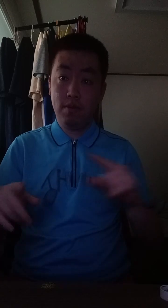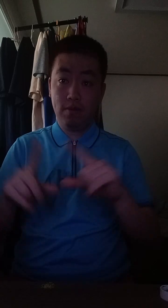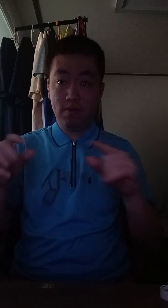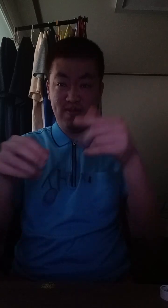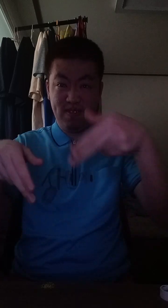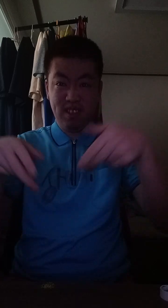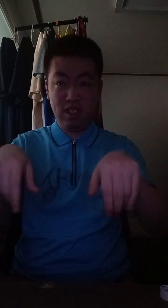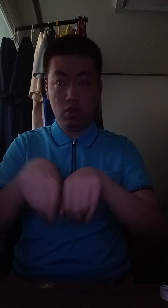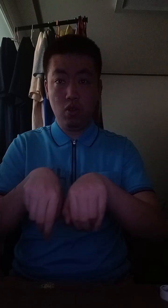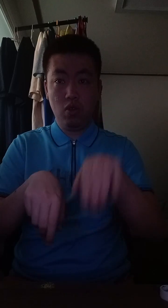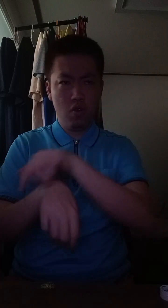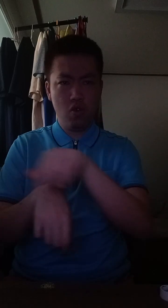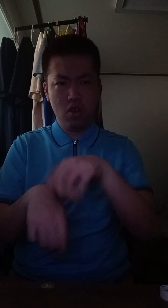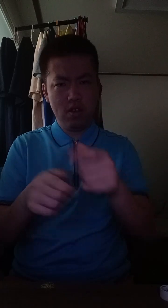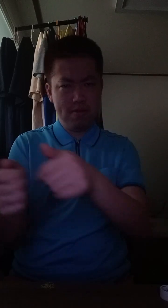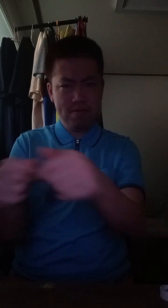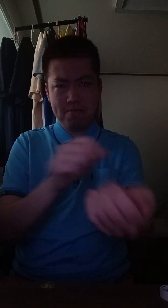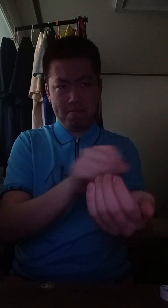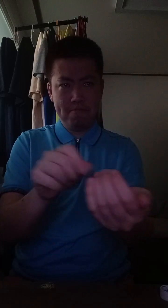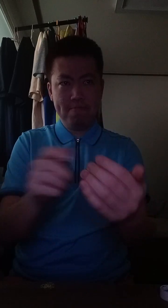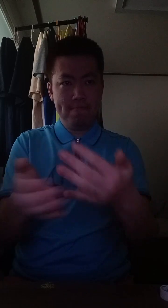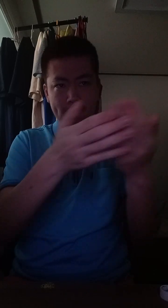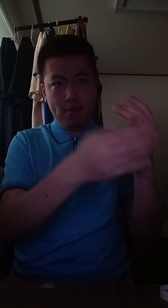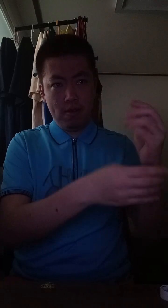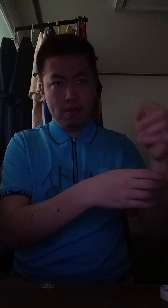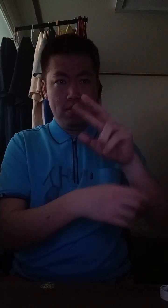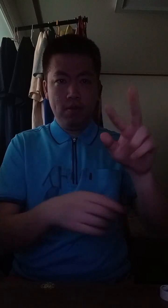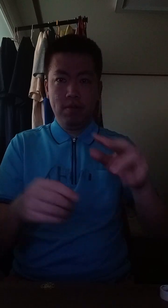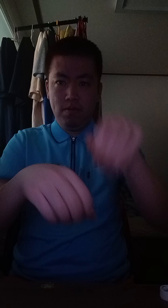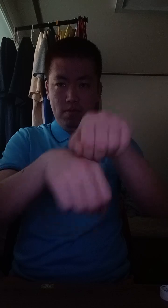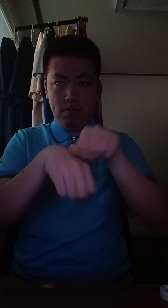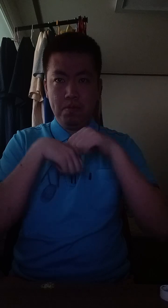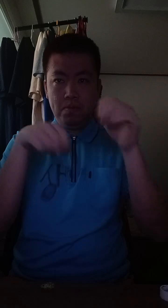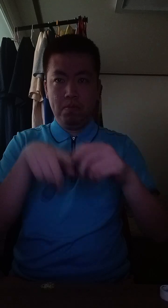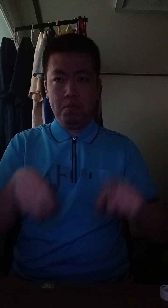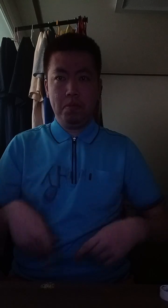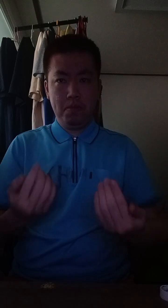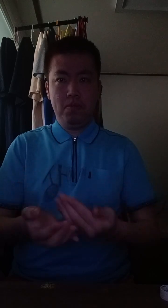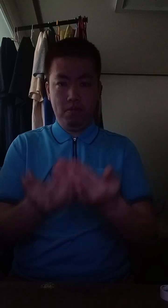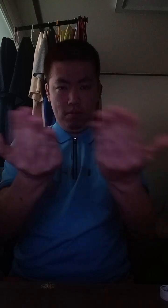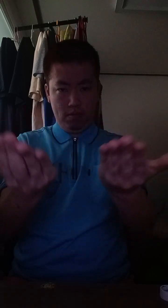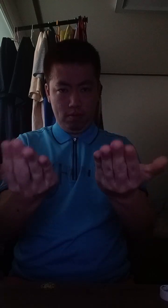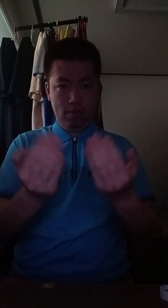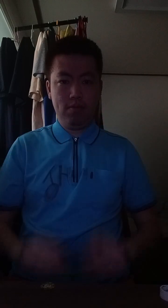끊고 들어가 스프레이로 그림을 그리고 달아났다가 3주 만에 붙잡혔습니다. 원종진 기자입니다.